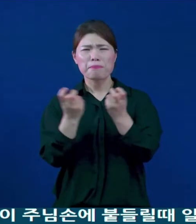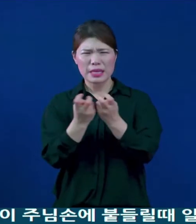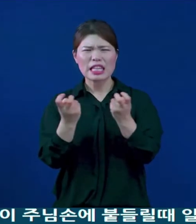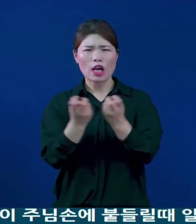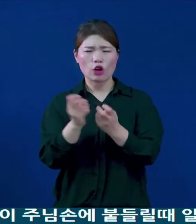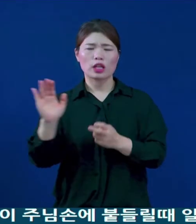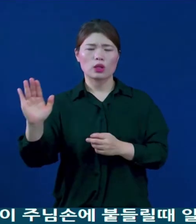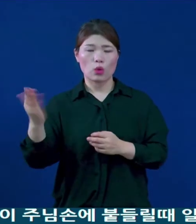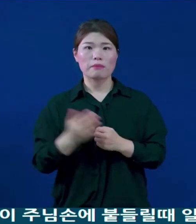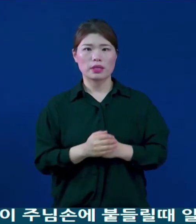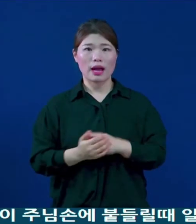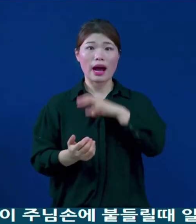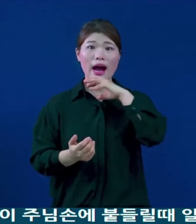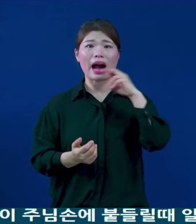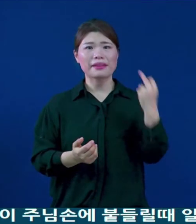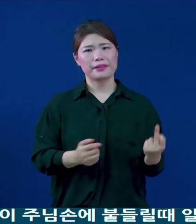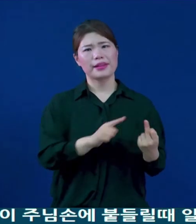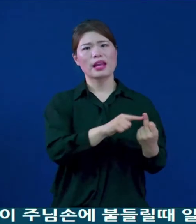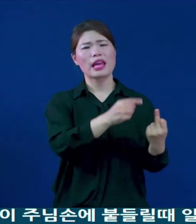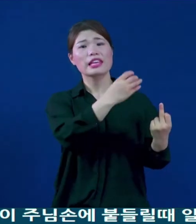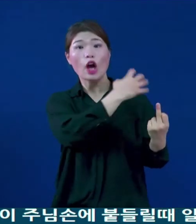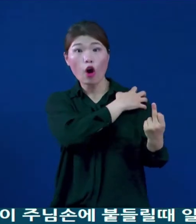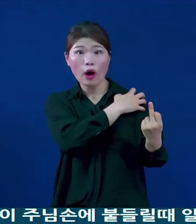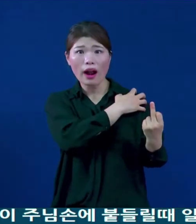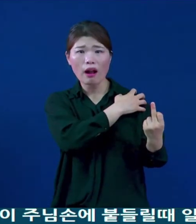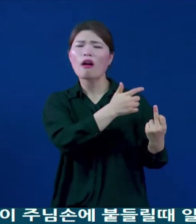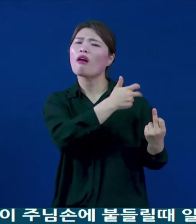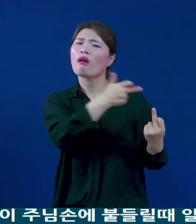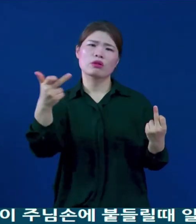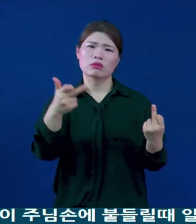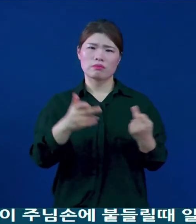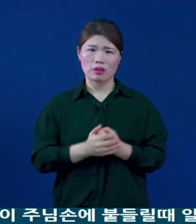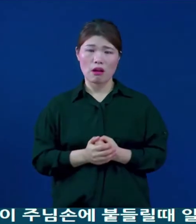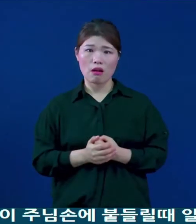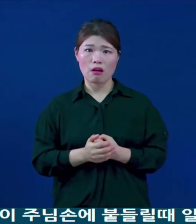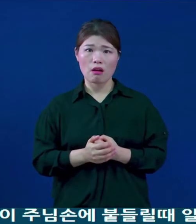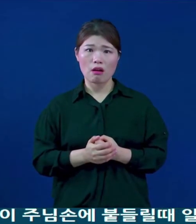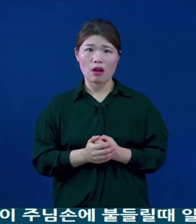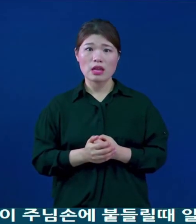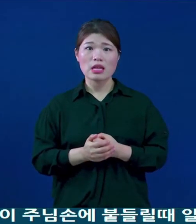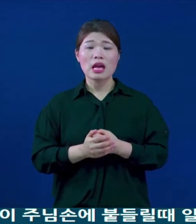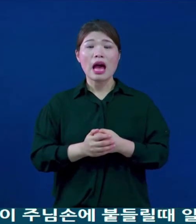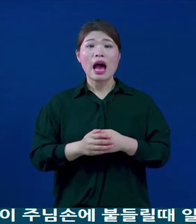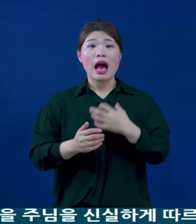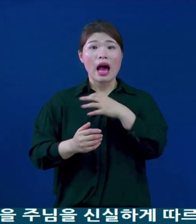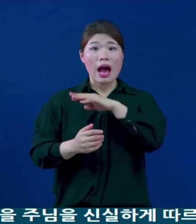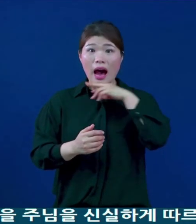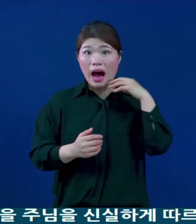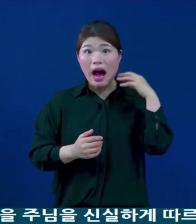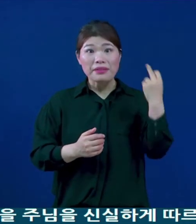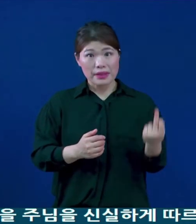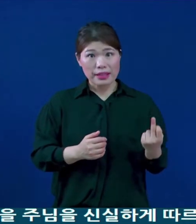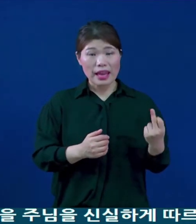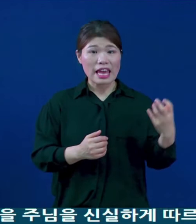저는 안드레의 역할이 보통 역할이 아니라고 저는 믿습니다. 왜냐하면 안드레의 역할 때문에 예수님은 더 빛나시죠.